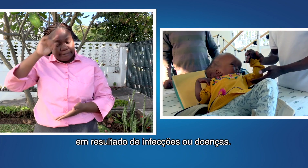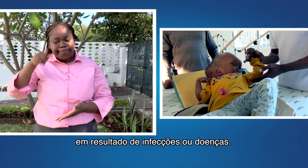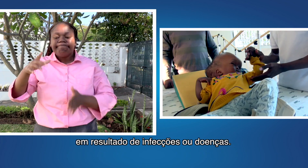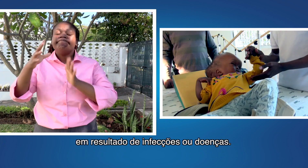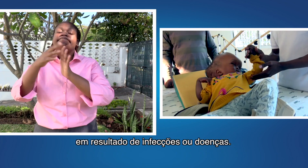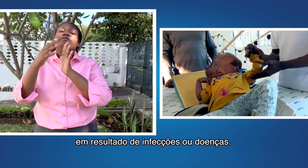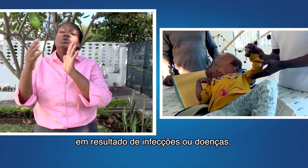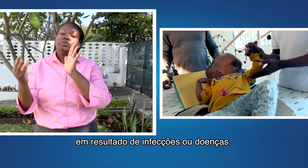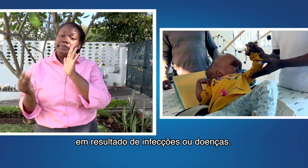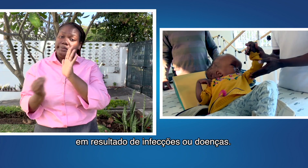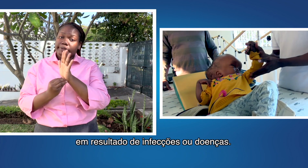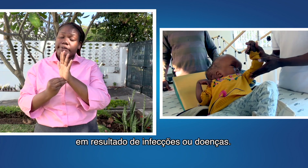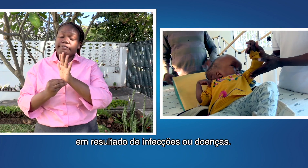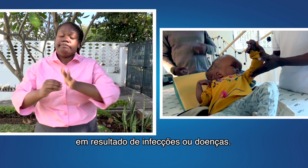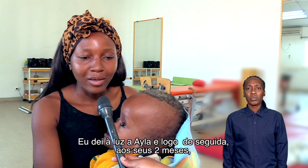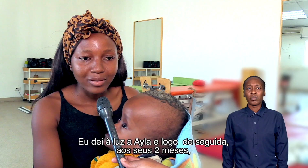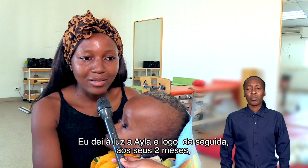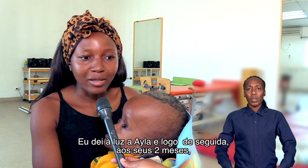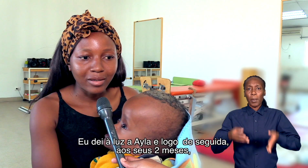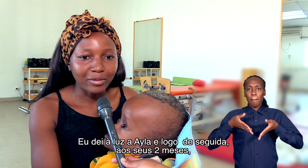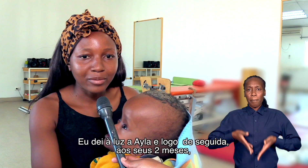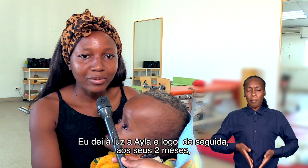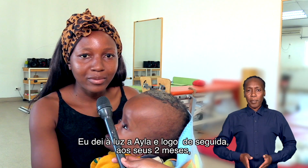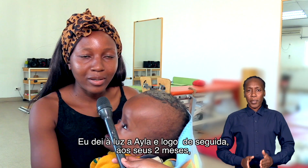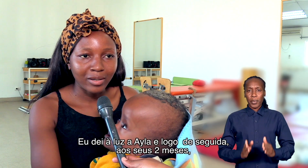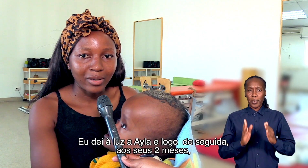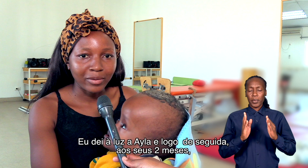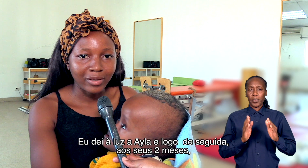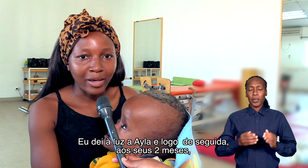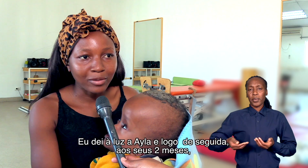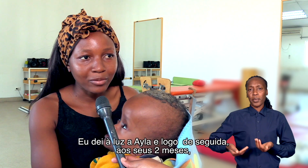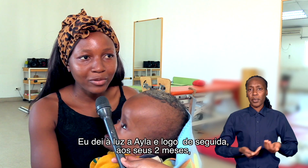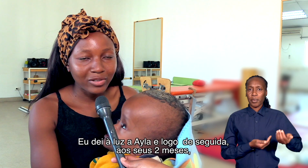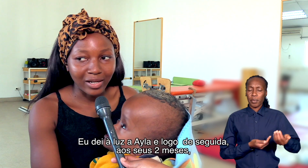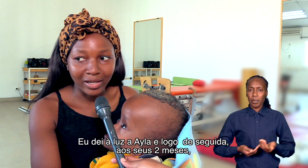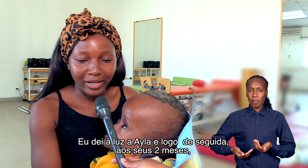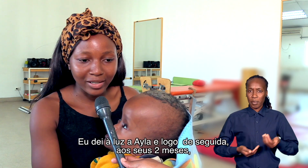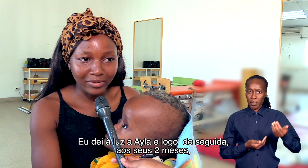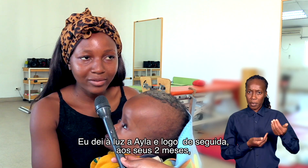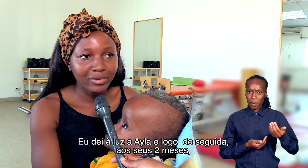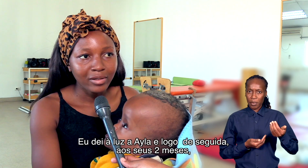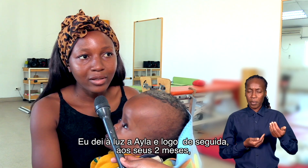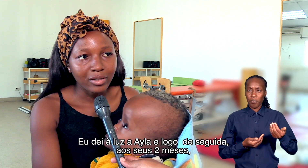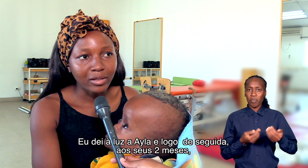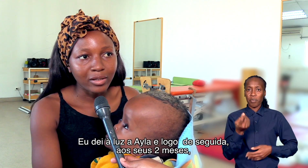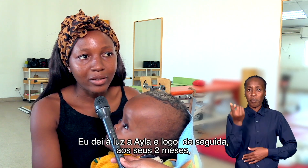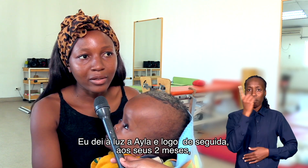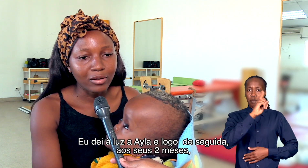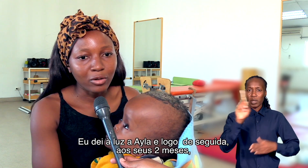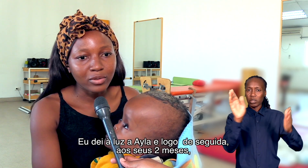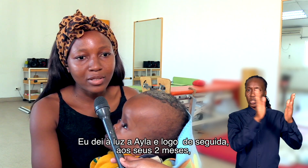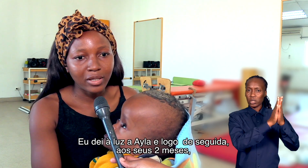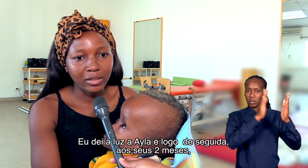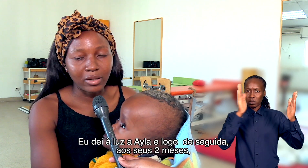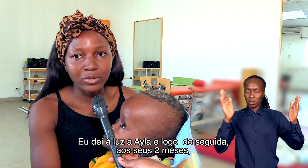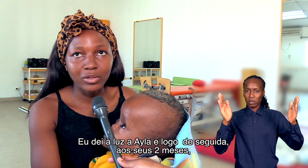em resultado de infecções ou doenças. Sim, eu dei à luz a Ayla e